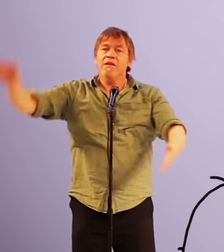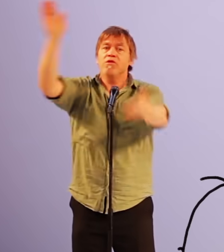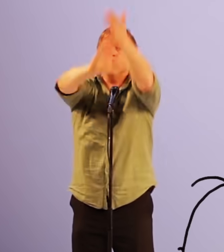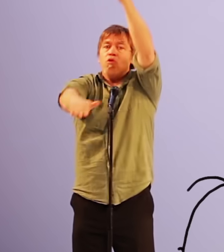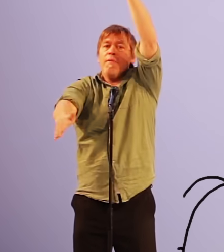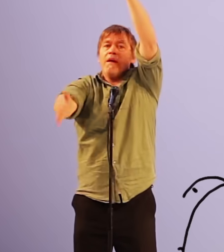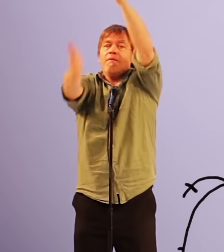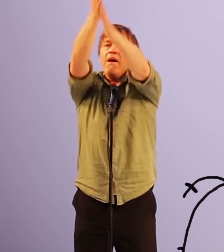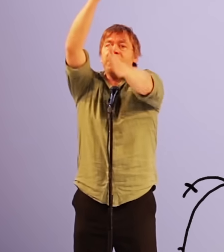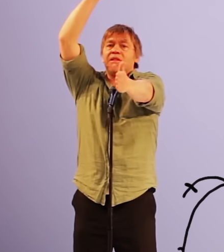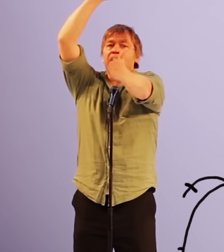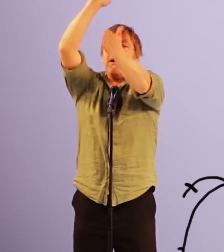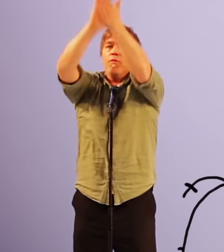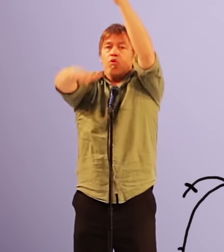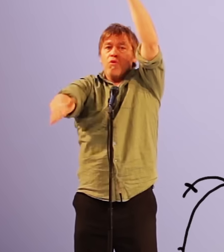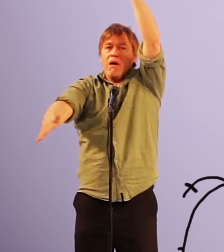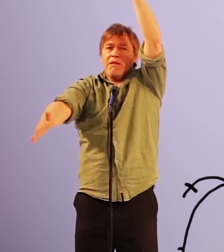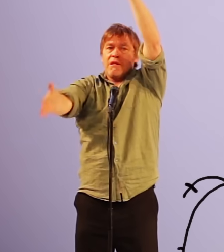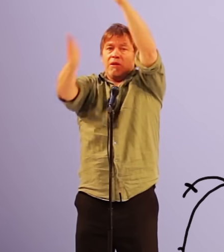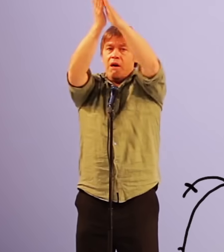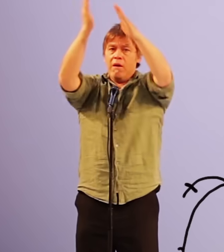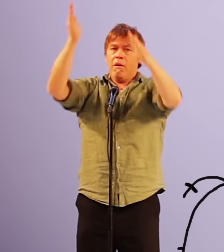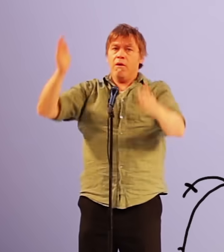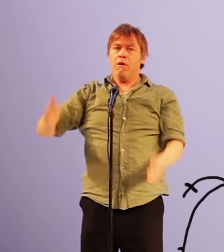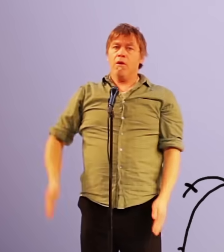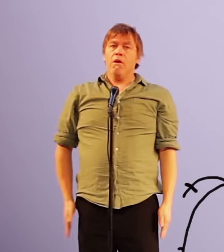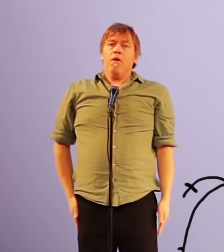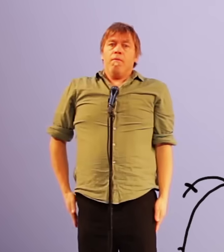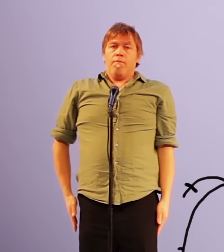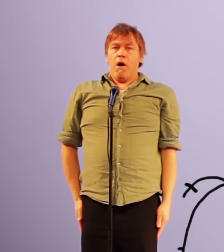keri, Suomen maasta ja mullasta.